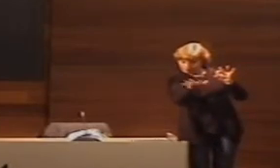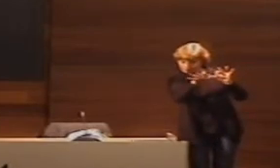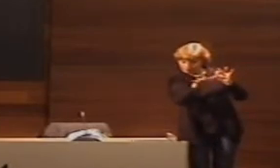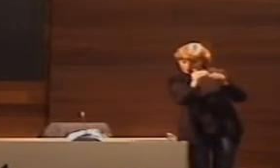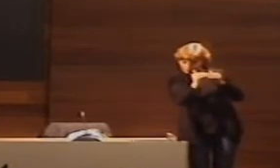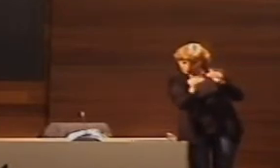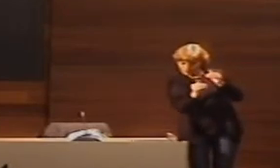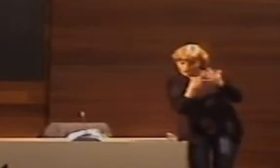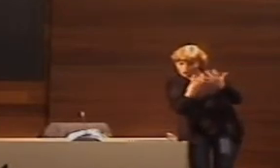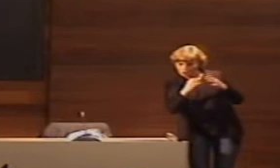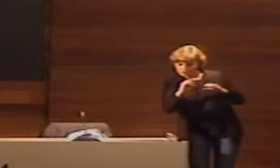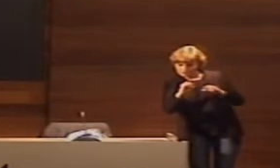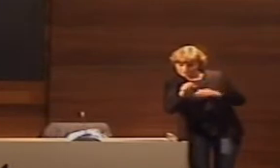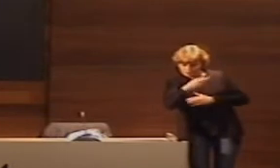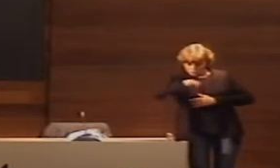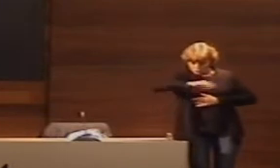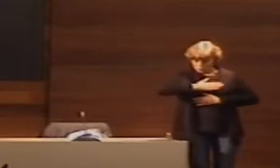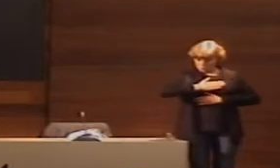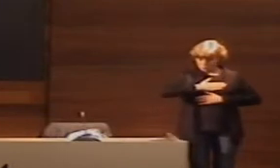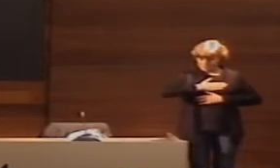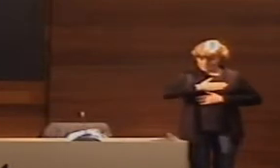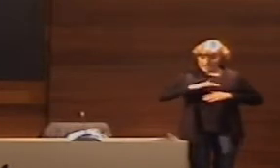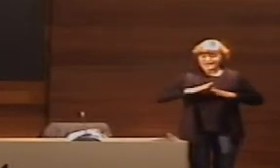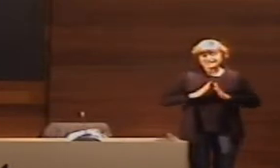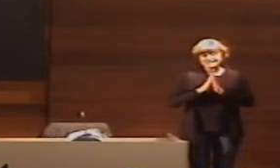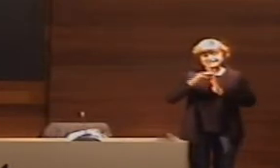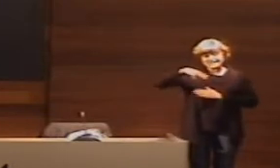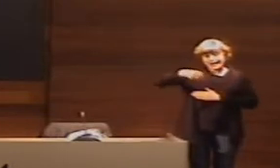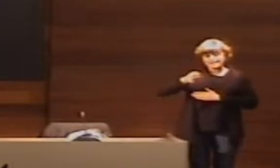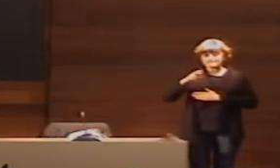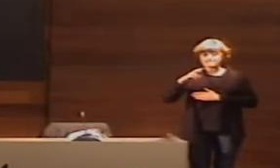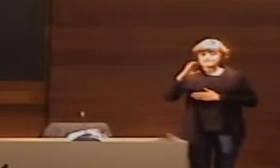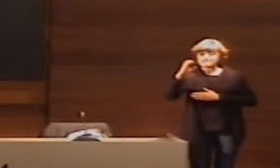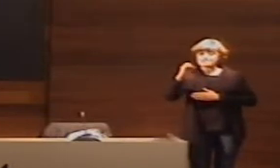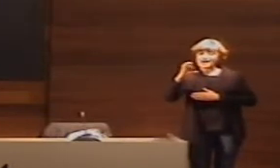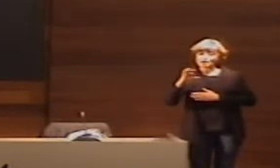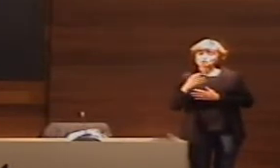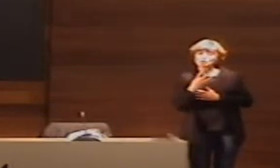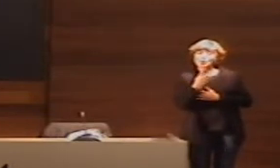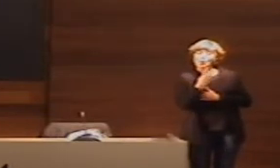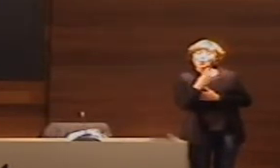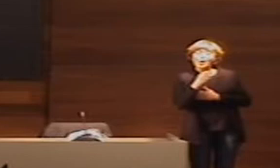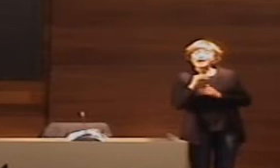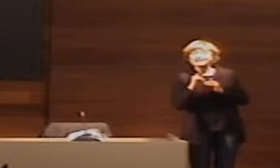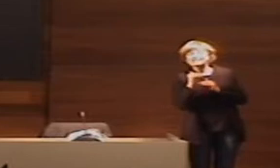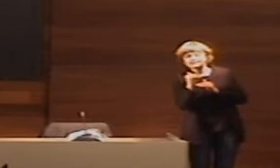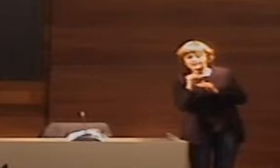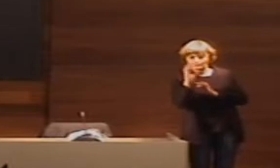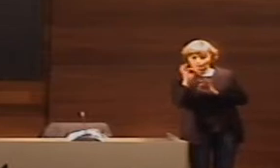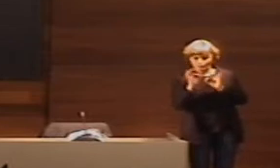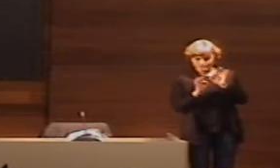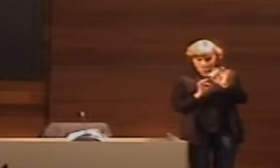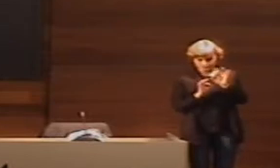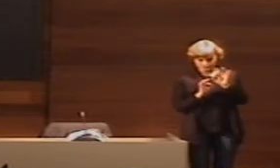En nuestra mancomunidad, la de San Marcos, es de un 40 y algo%. En